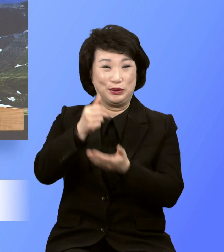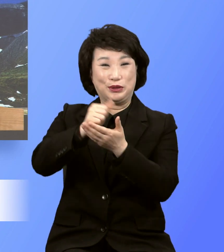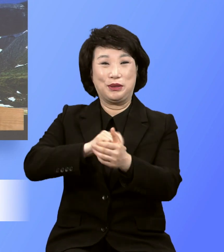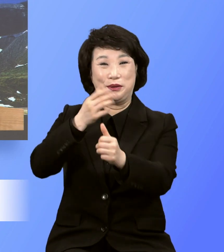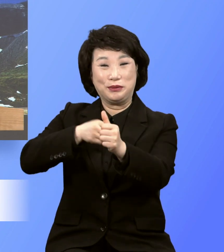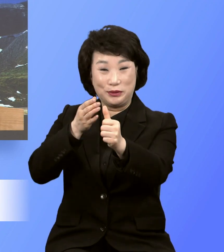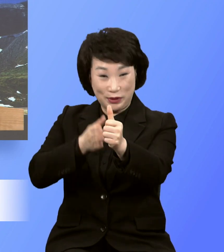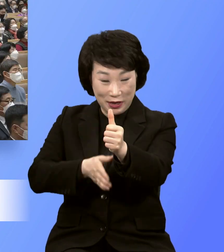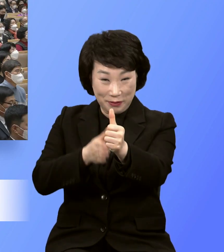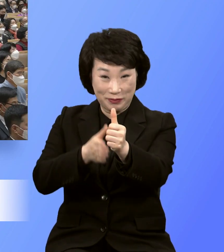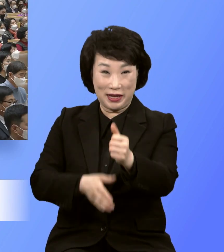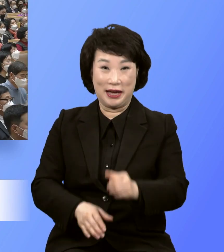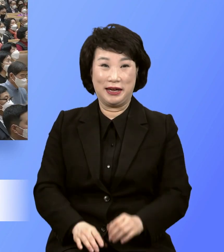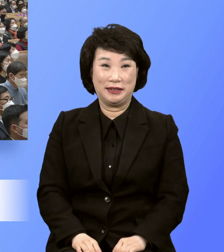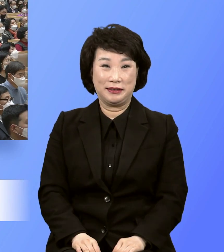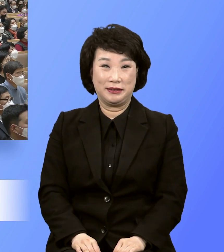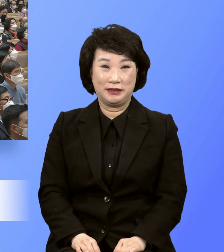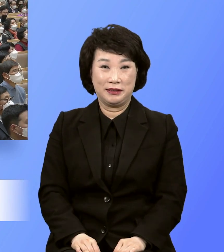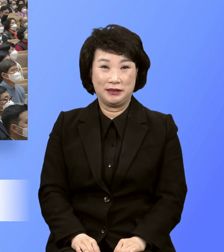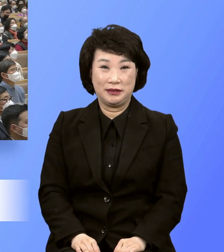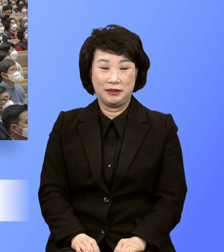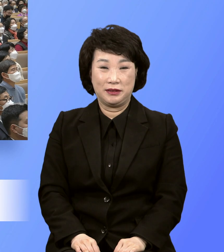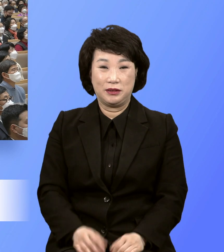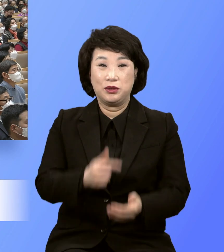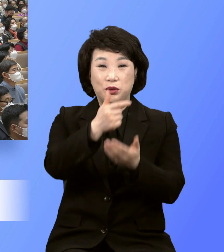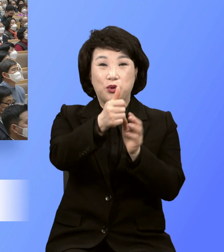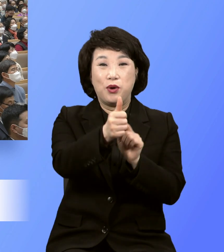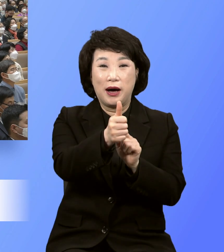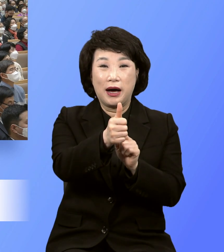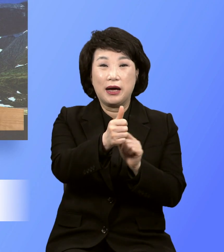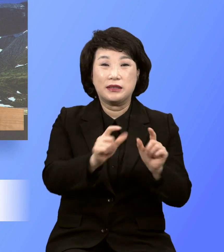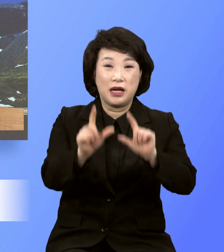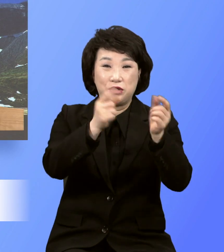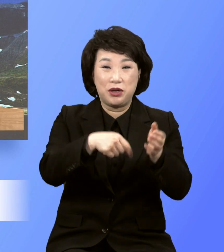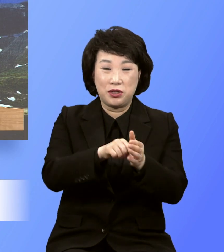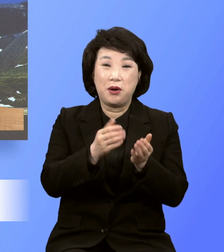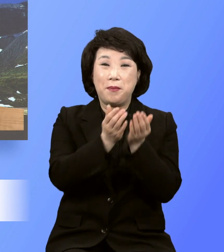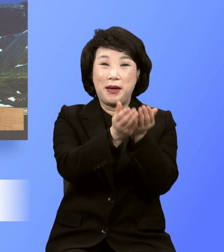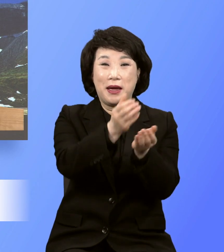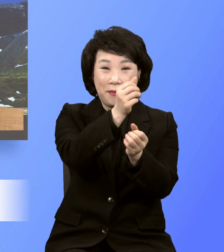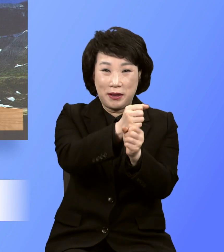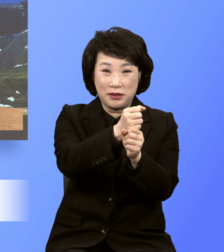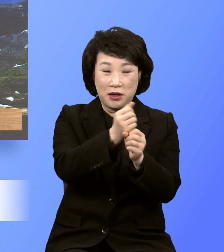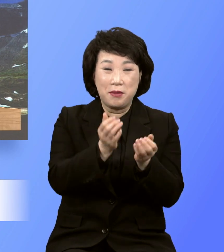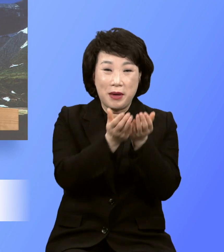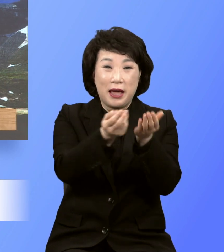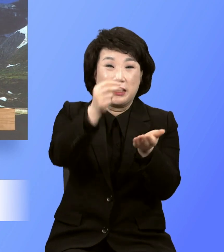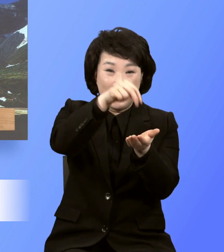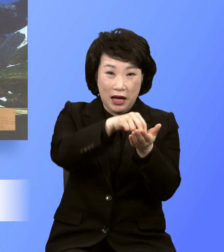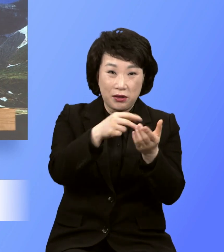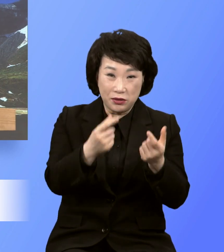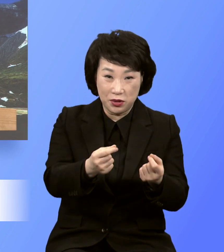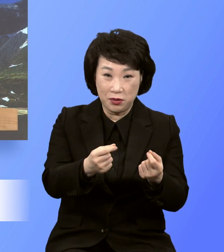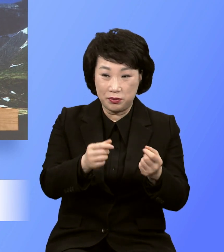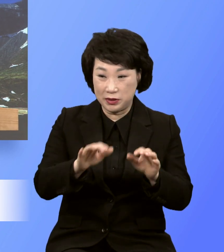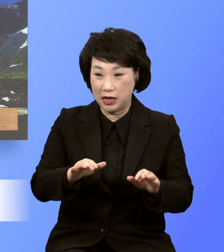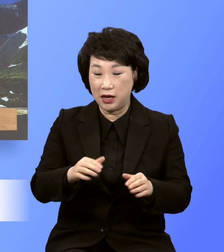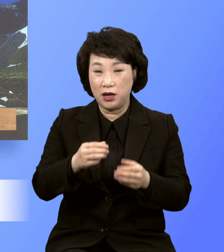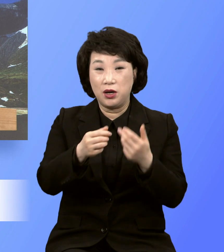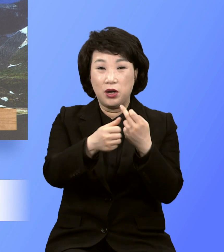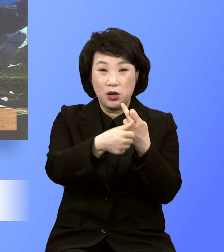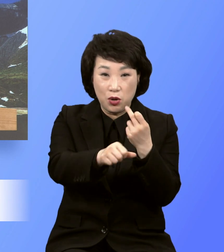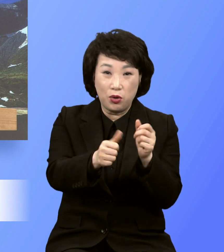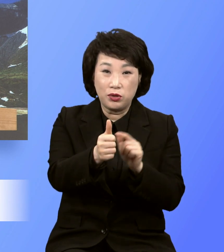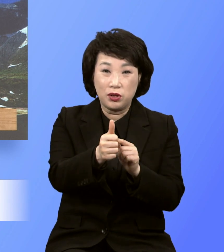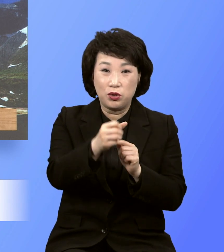주님의 이름으로 축원합니다. 노아가 살기 위해서 방주를 지어 방주에 들어갔듯이 롯이